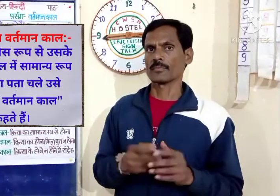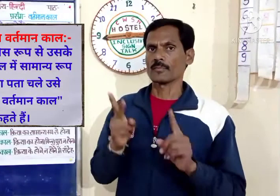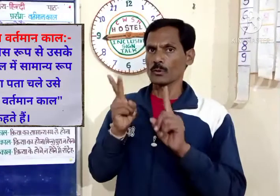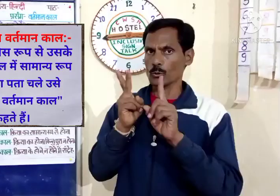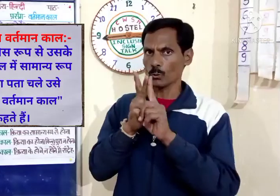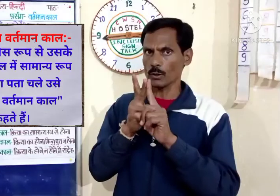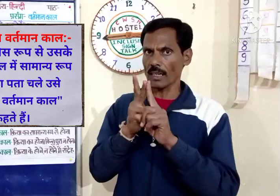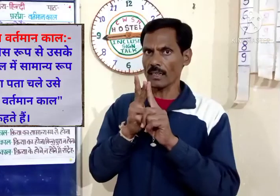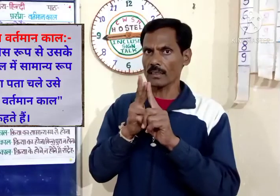दूसरा,